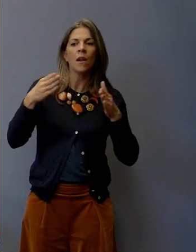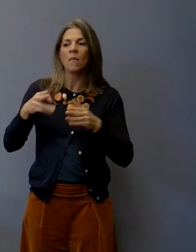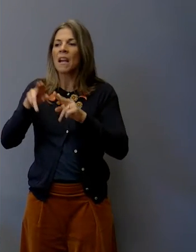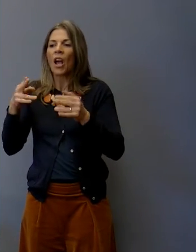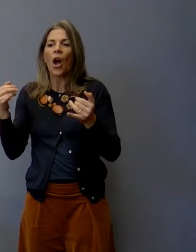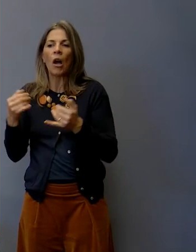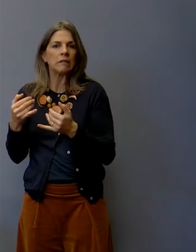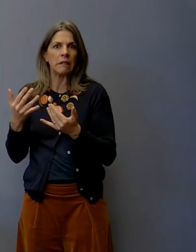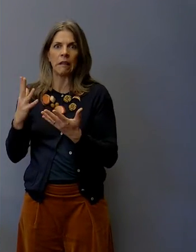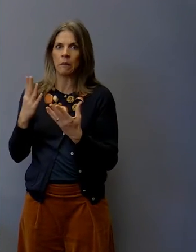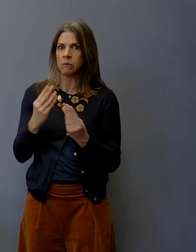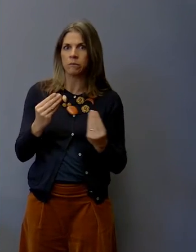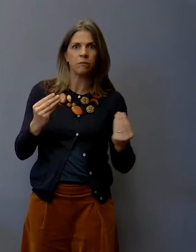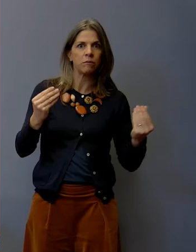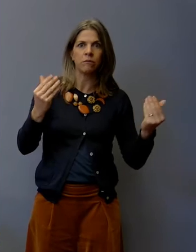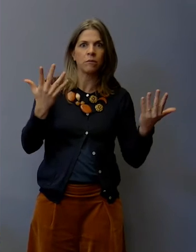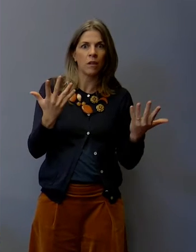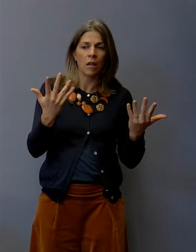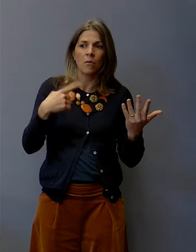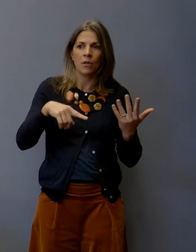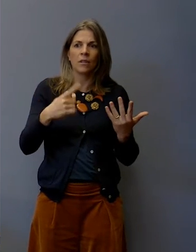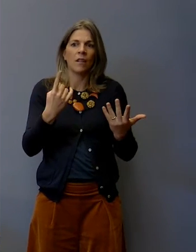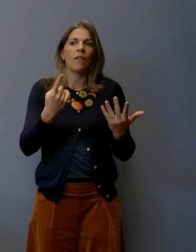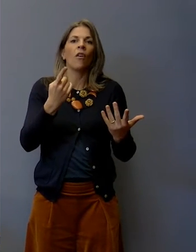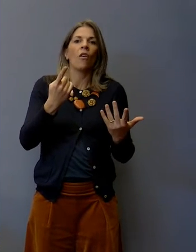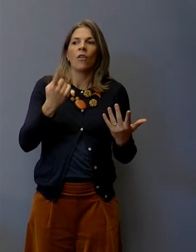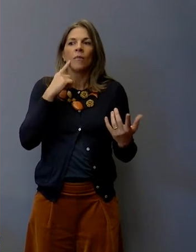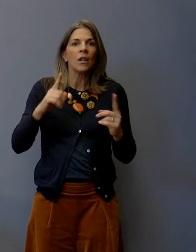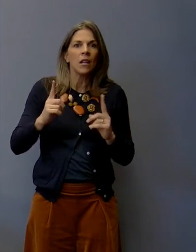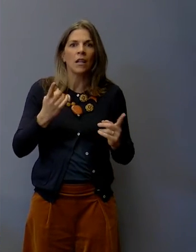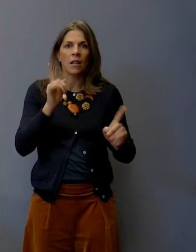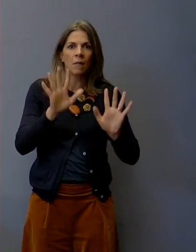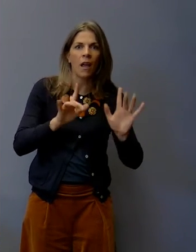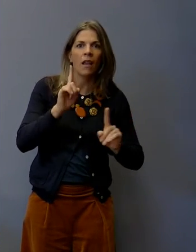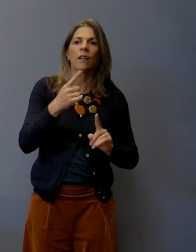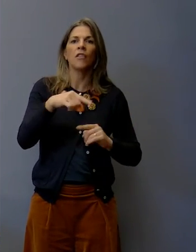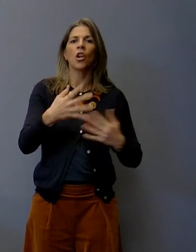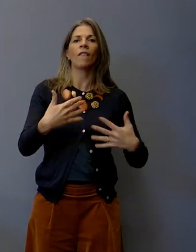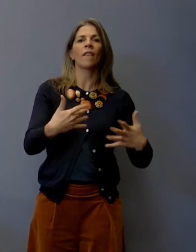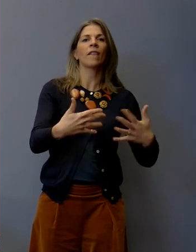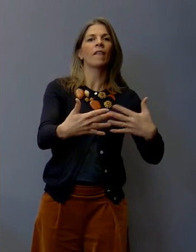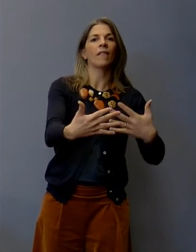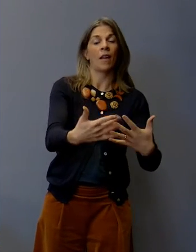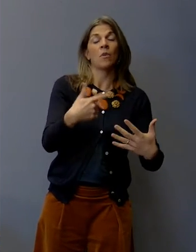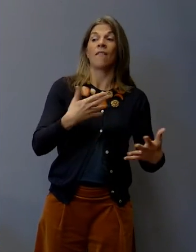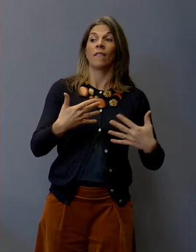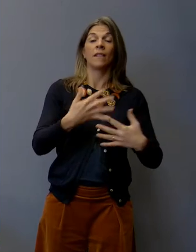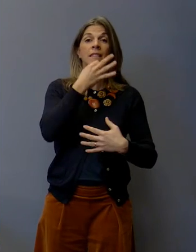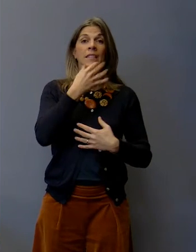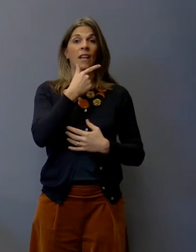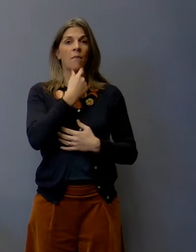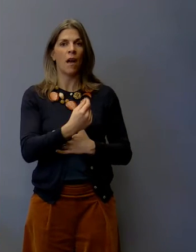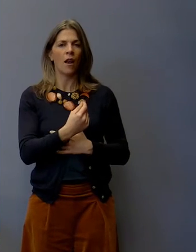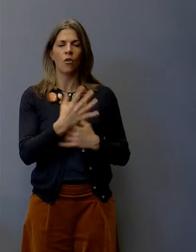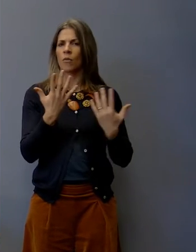non è in grado di supportare ma si sa veloce è bello vediamo i cittadini su questi argomenti un giorno da eroi non vuol